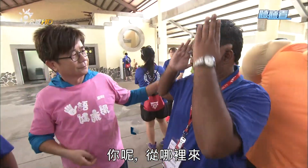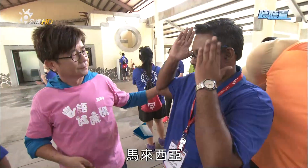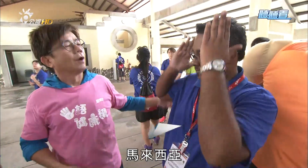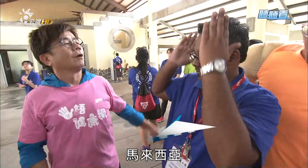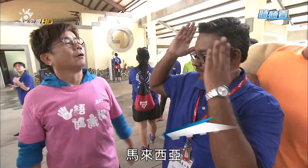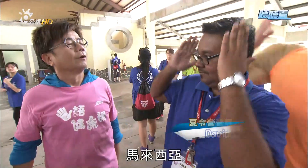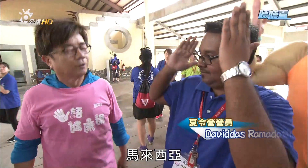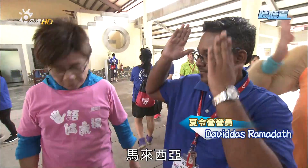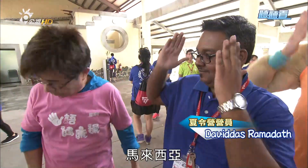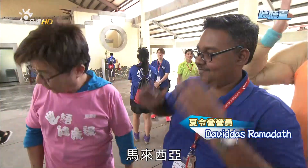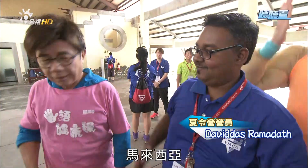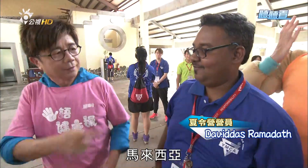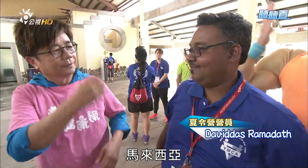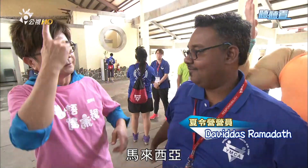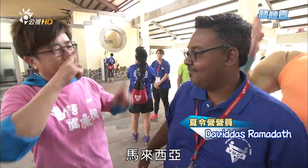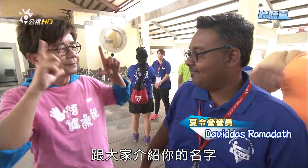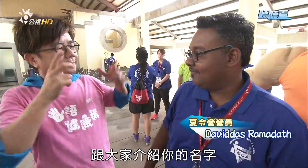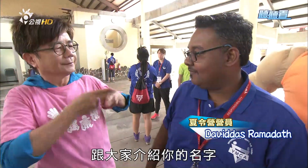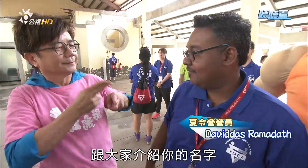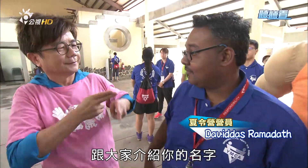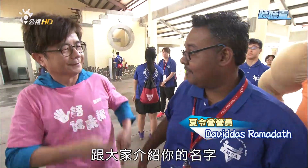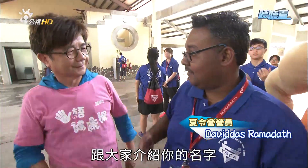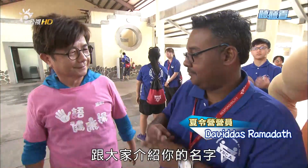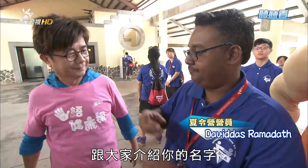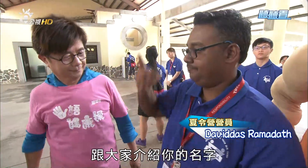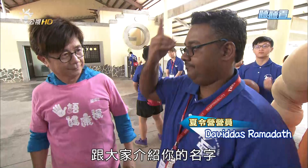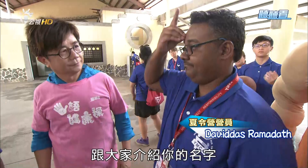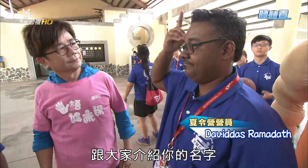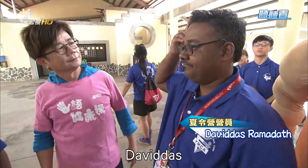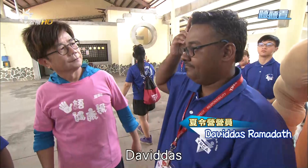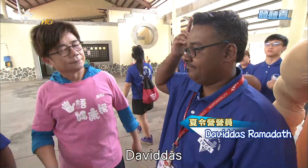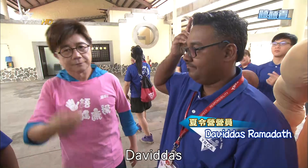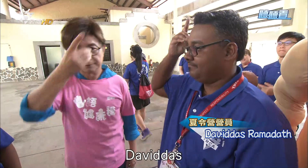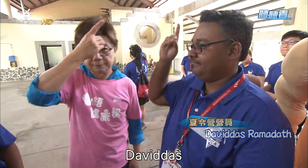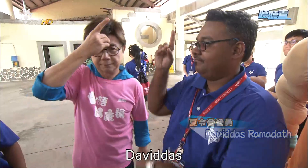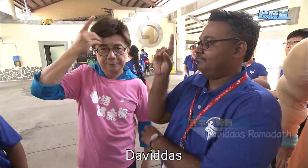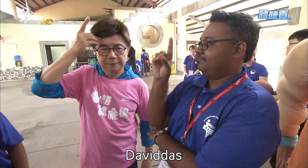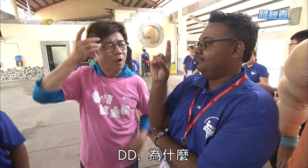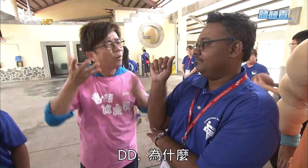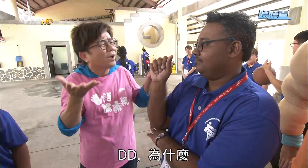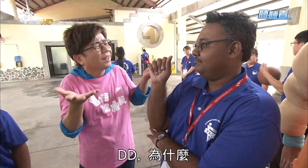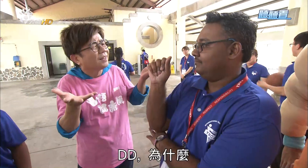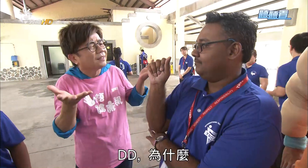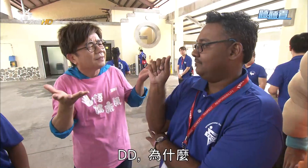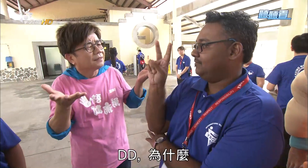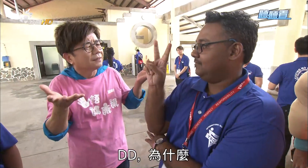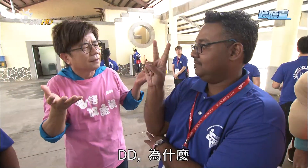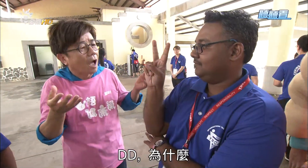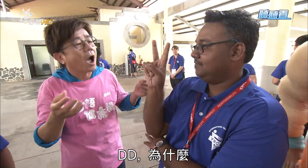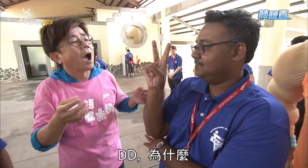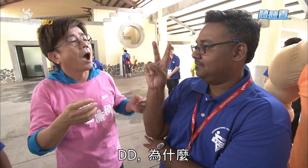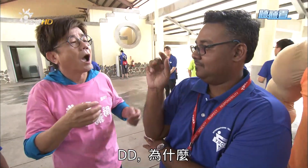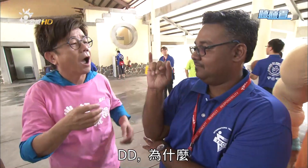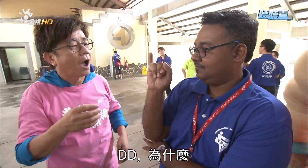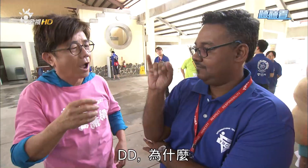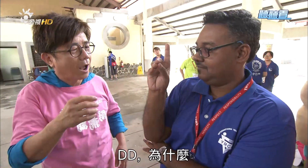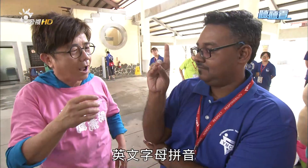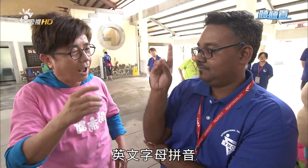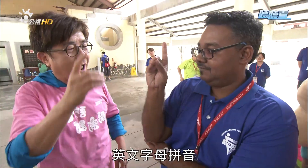马来西亚，跟大家介绍你的名字 ，David Das。滴滴，为什么？英文字母